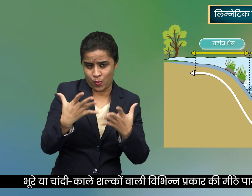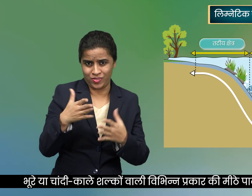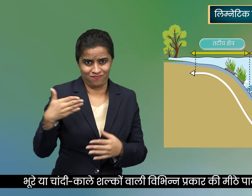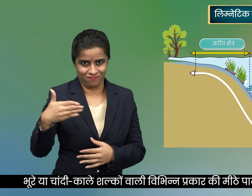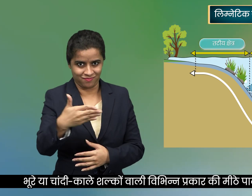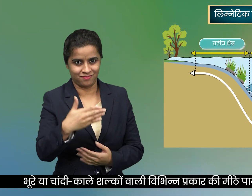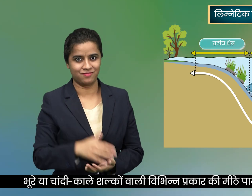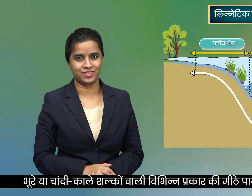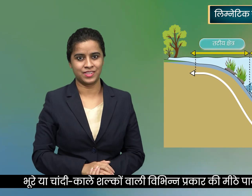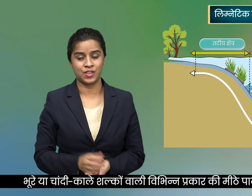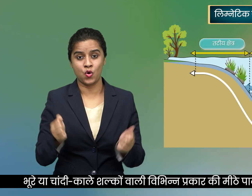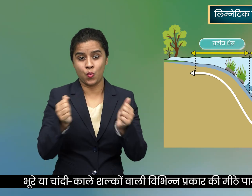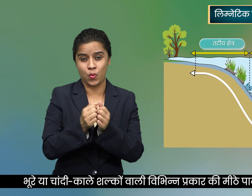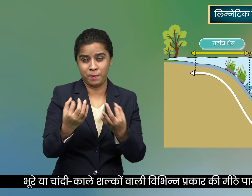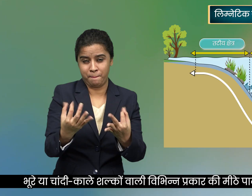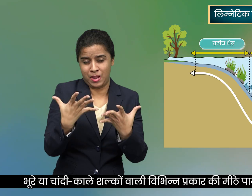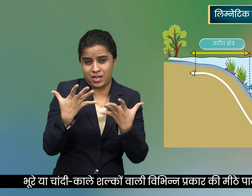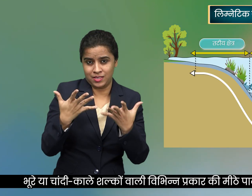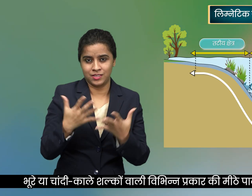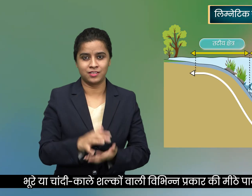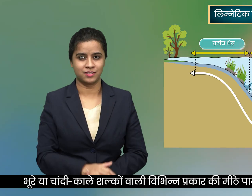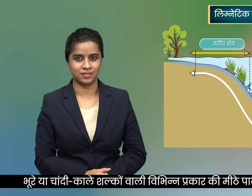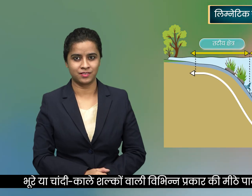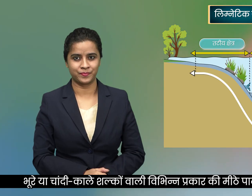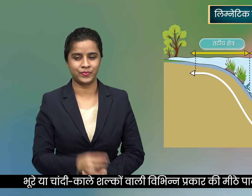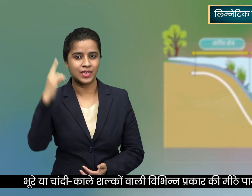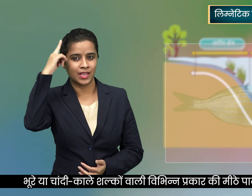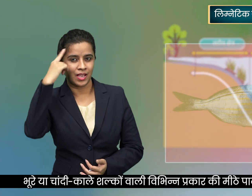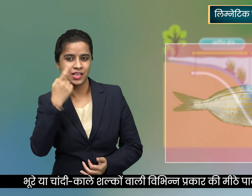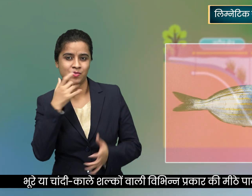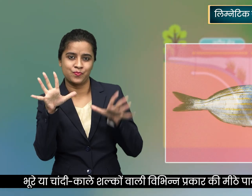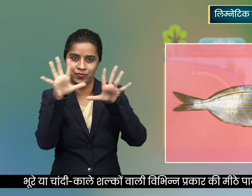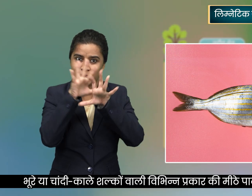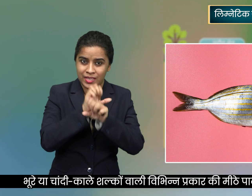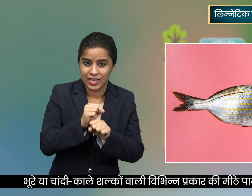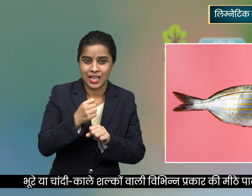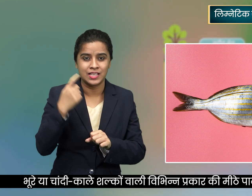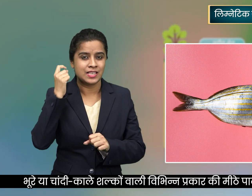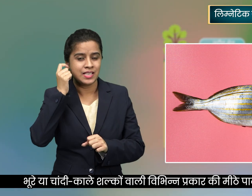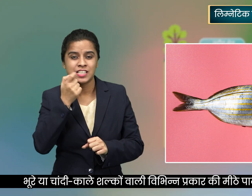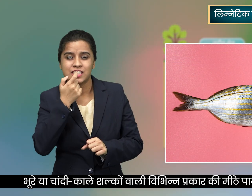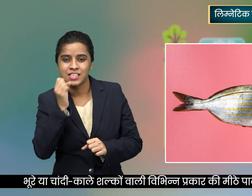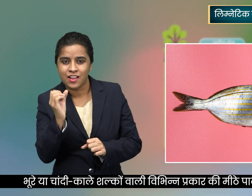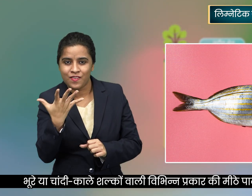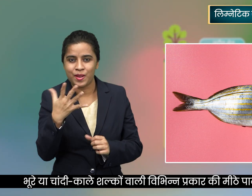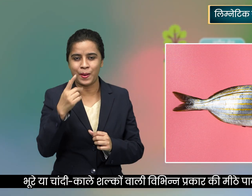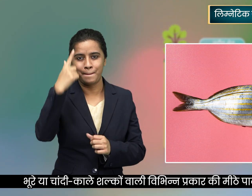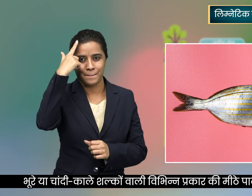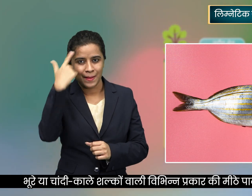चमकदार, भूरे या चांदी काले शल्कों वाली विभिन्न प्रकार की मीठे पानी की मछलियां हैं